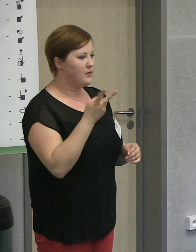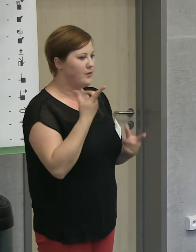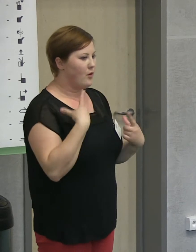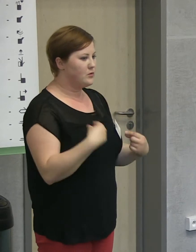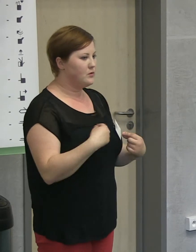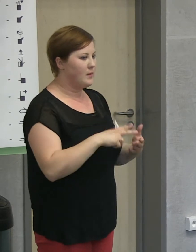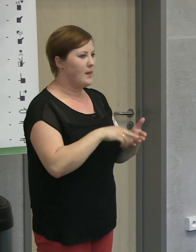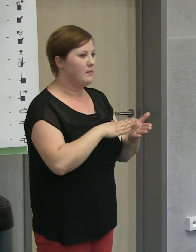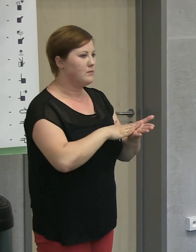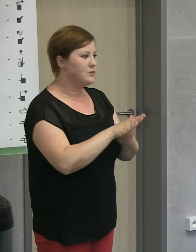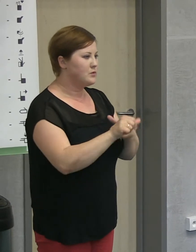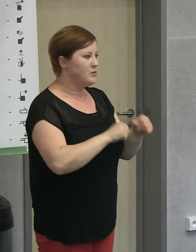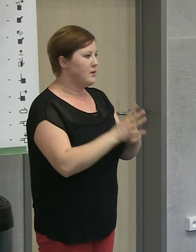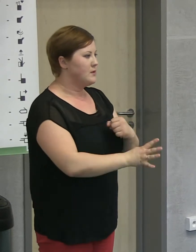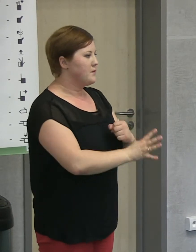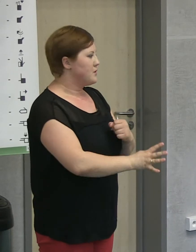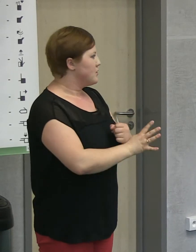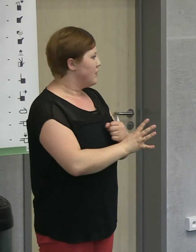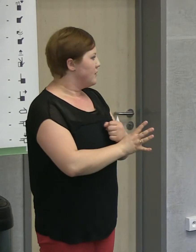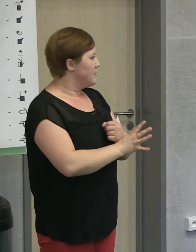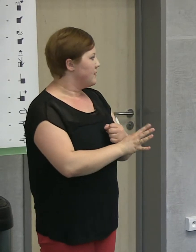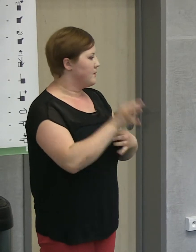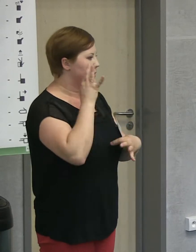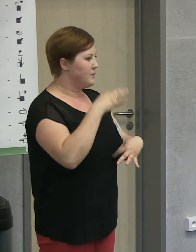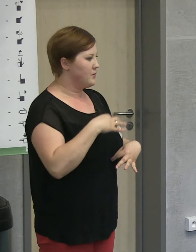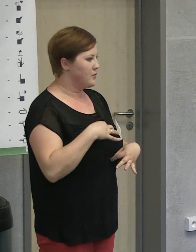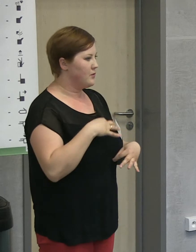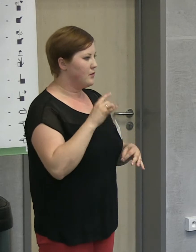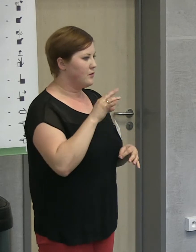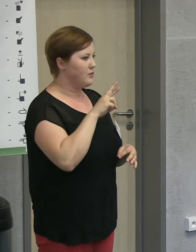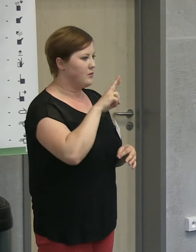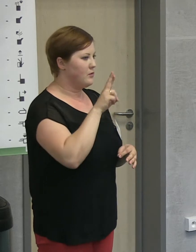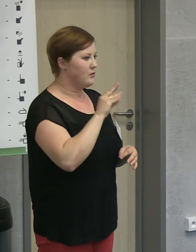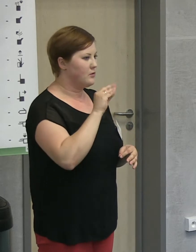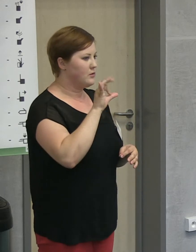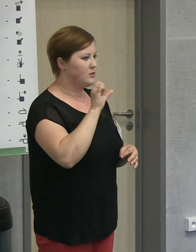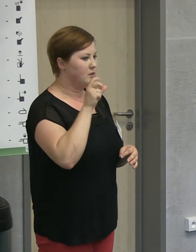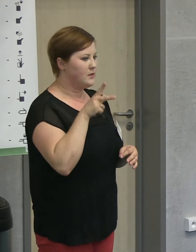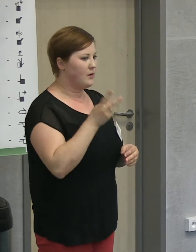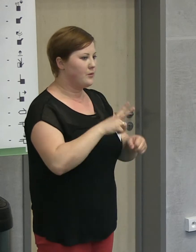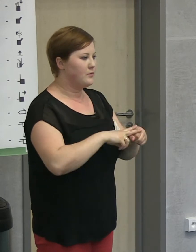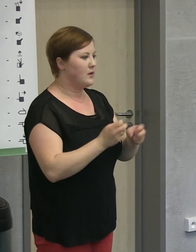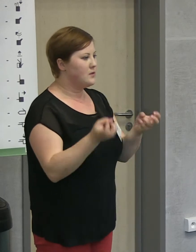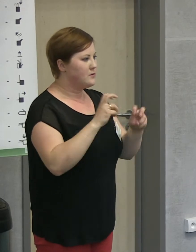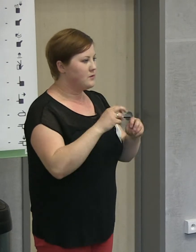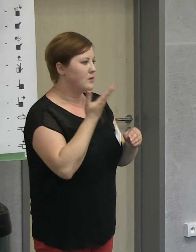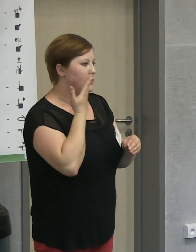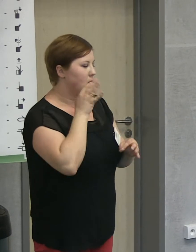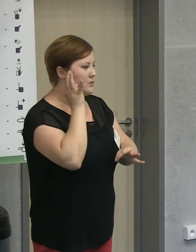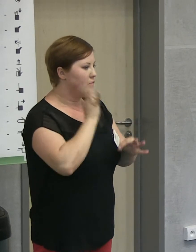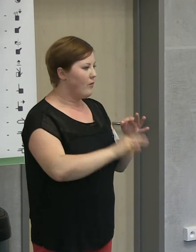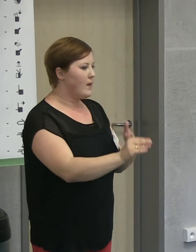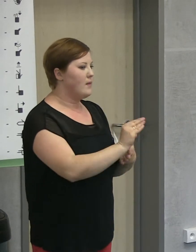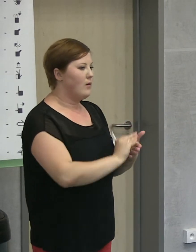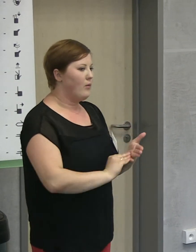osoby na początku lat 70. Pani doktor Iwona Grzesiak, która stworzyła jakby bardzo skrupulatny